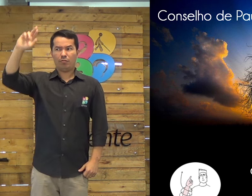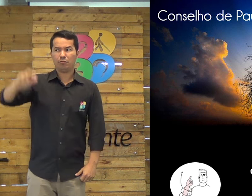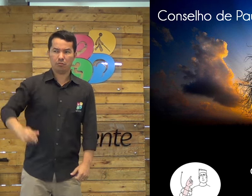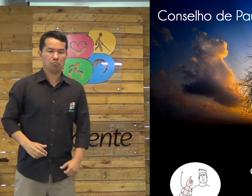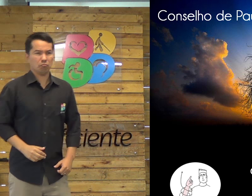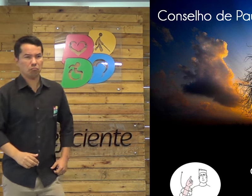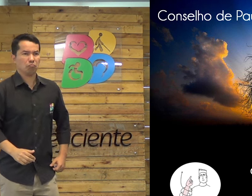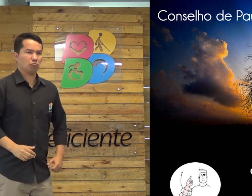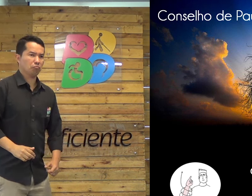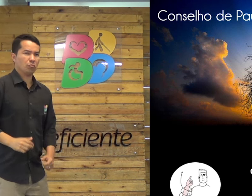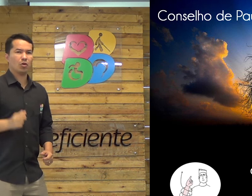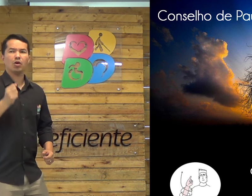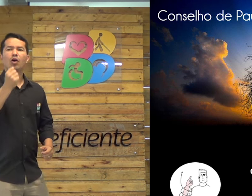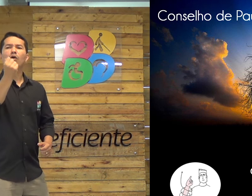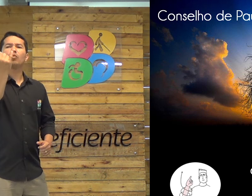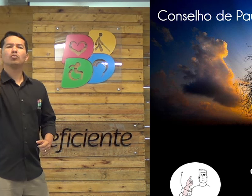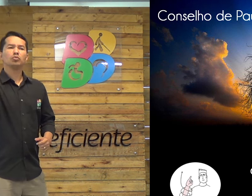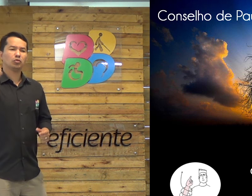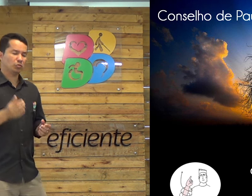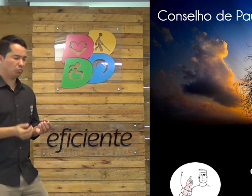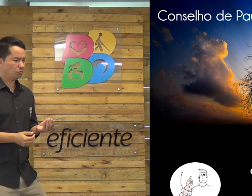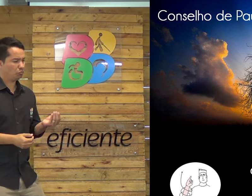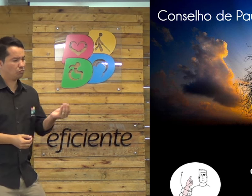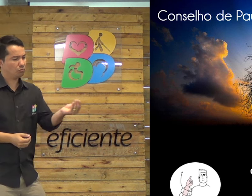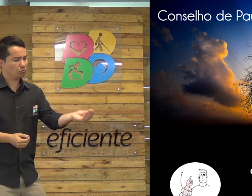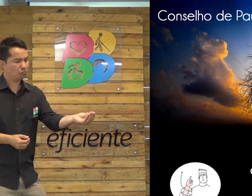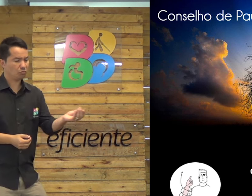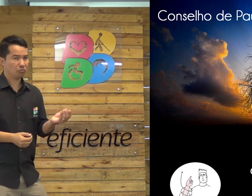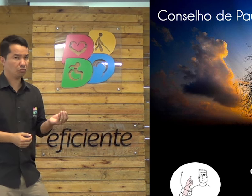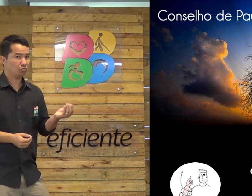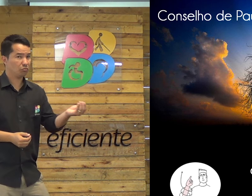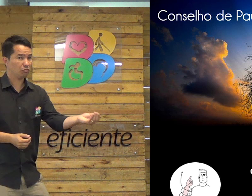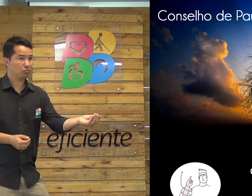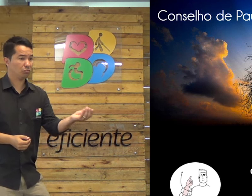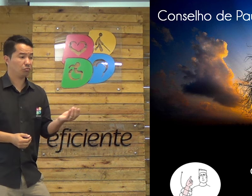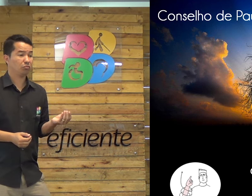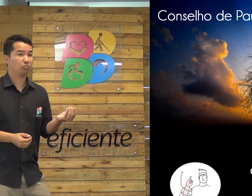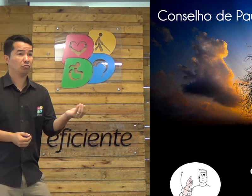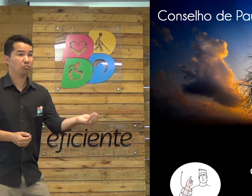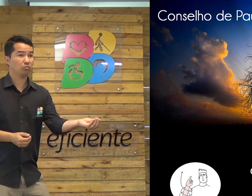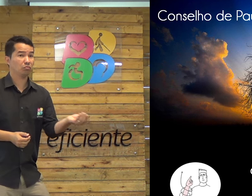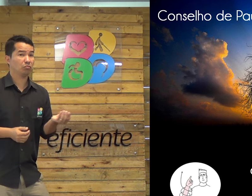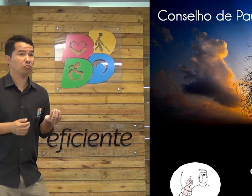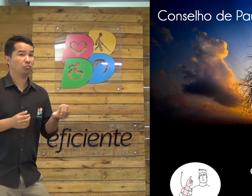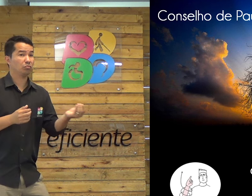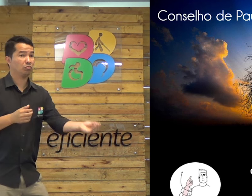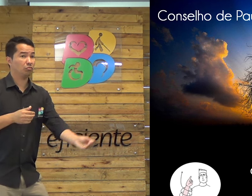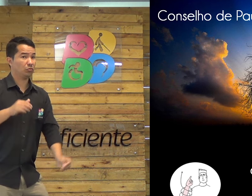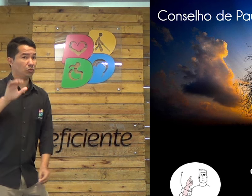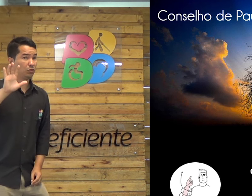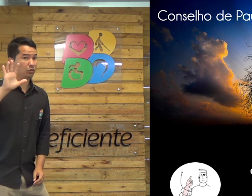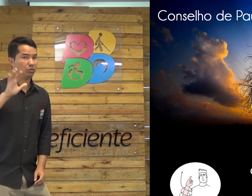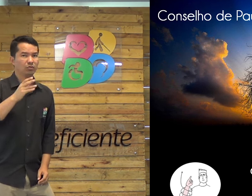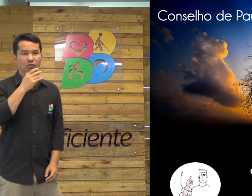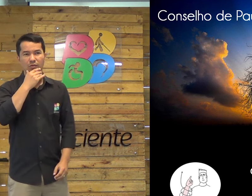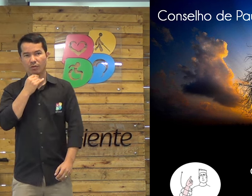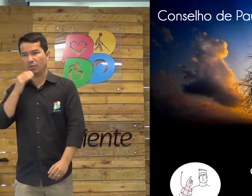dinheiro. Tinha um senhor ali, ele entregou uma moeda para algumas pessoas,